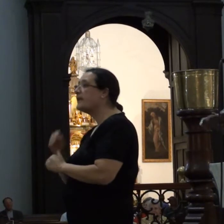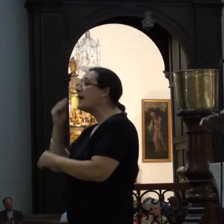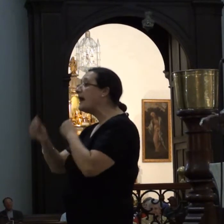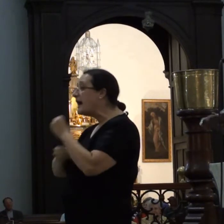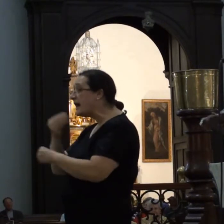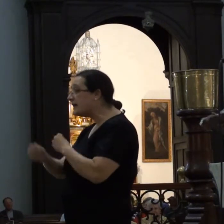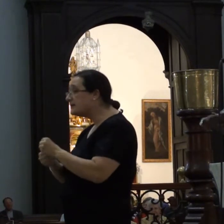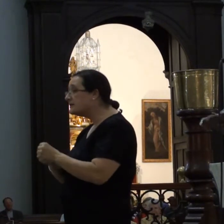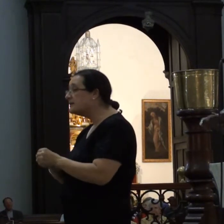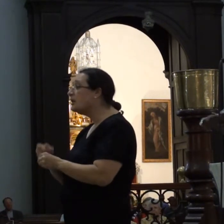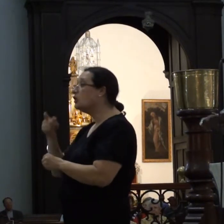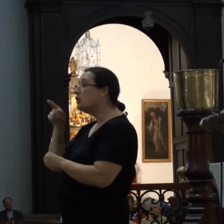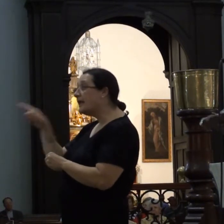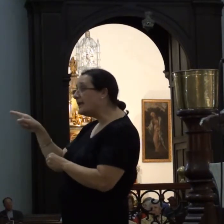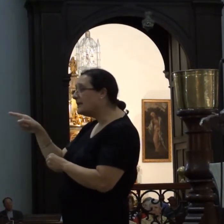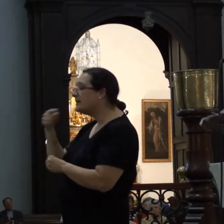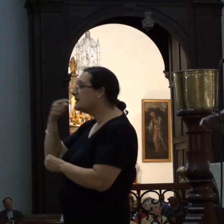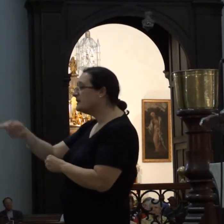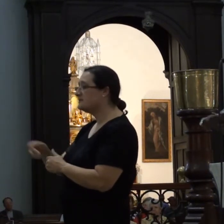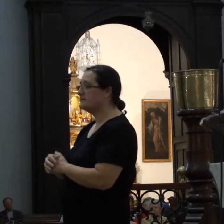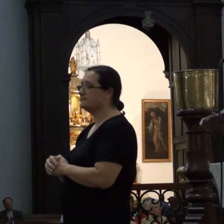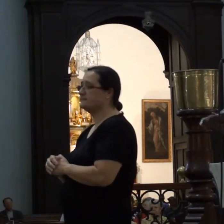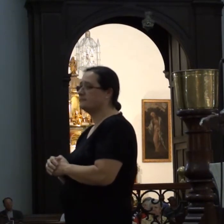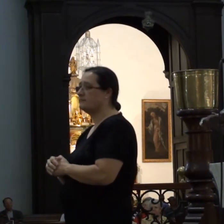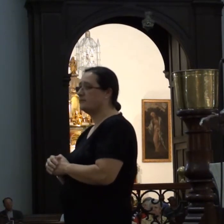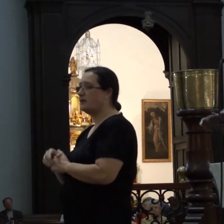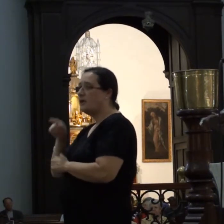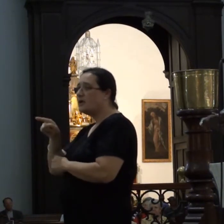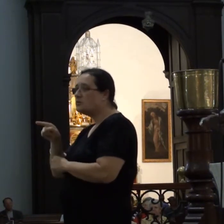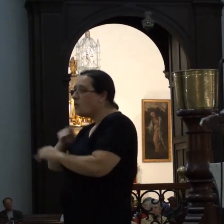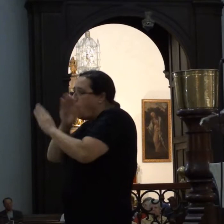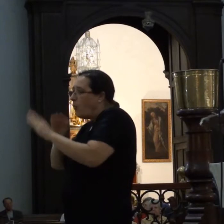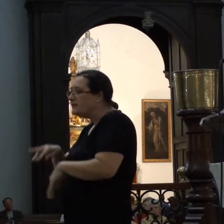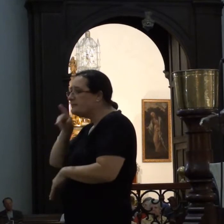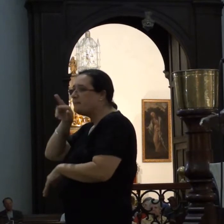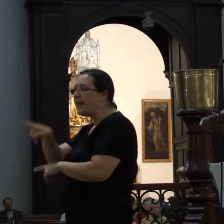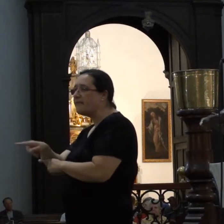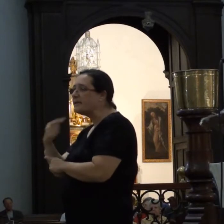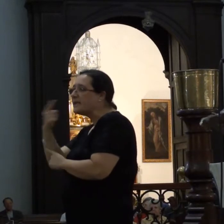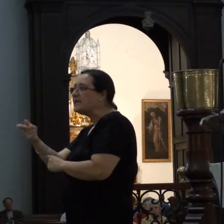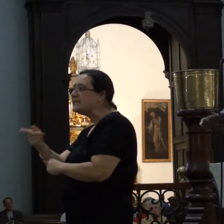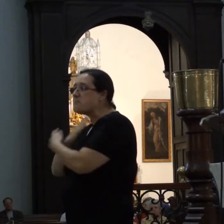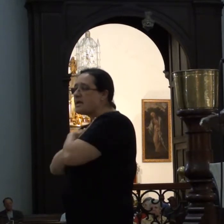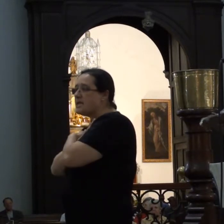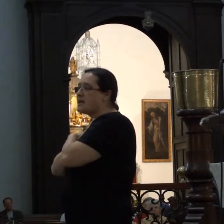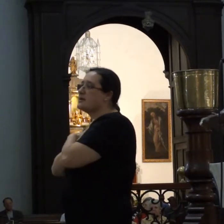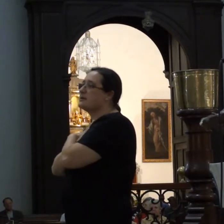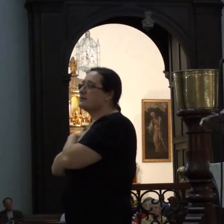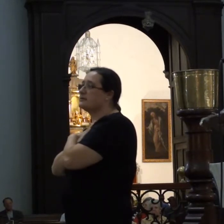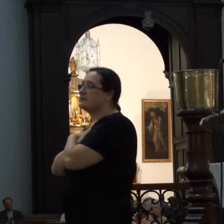haga lo que él les dijo son las últimas palabras que el evangelio recogen de María